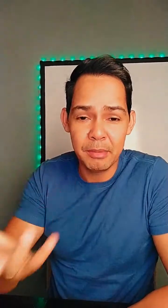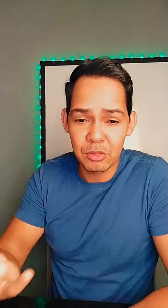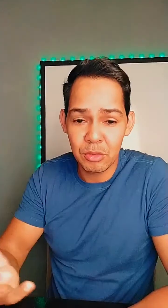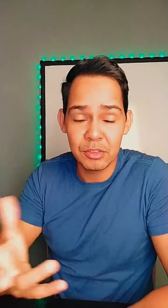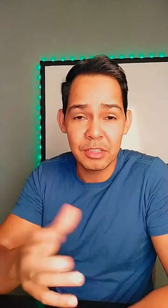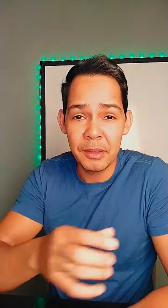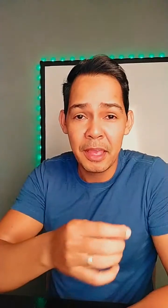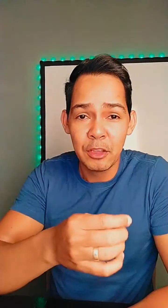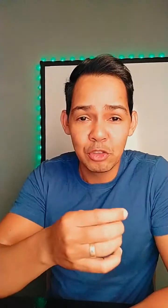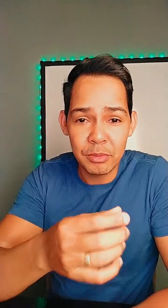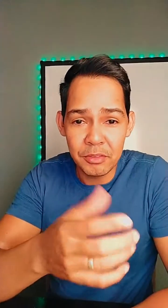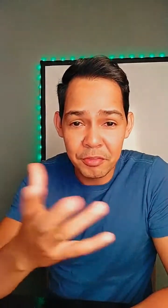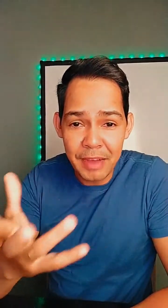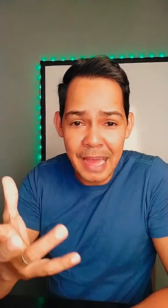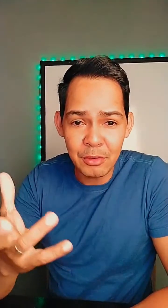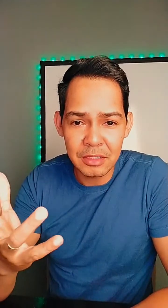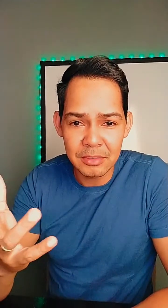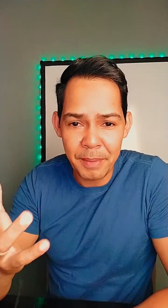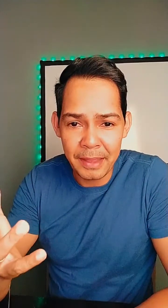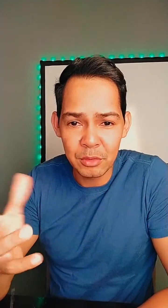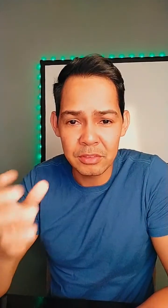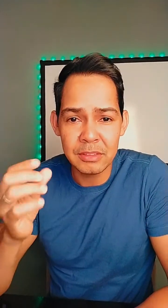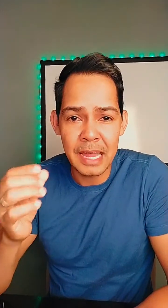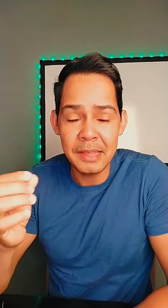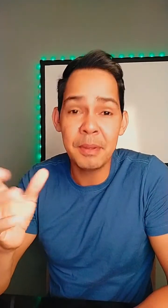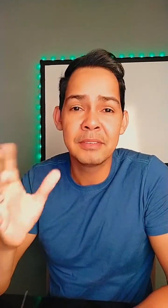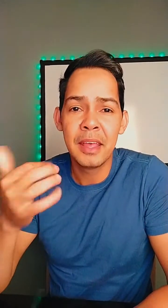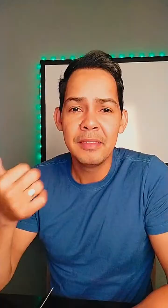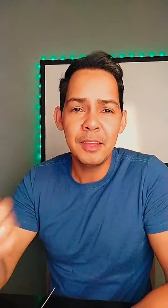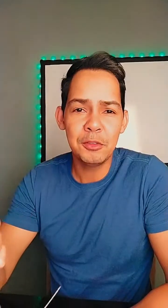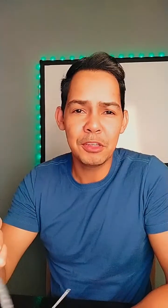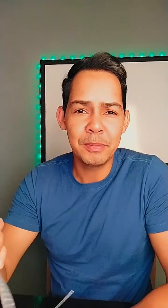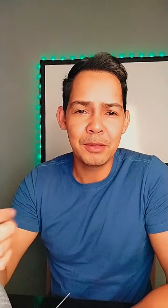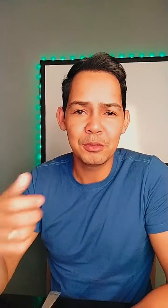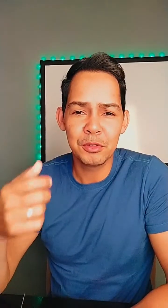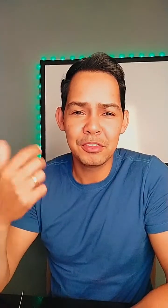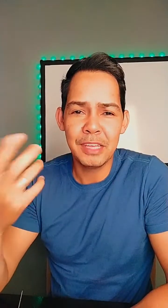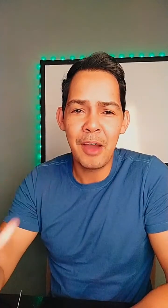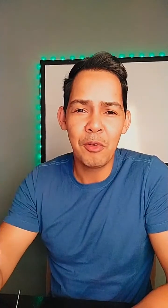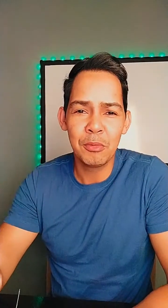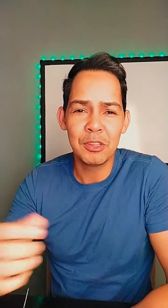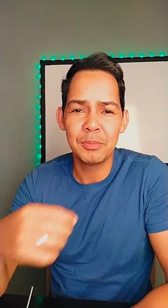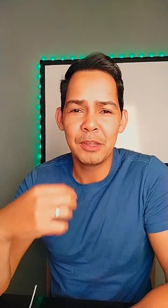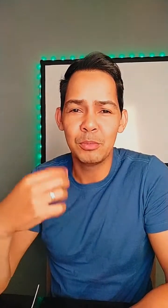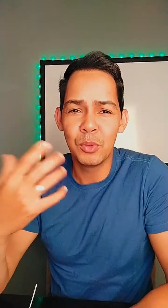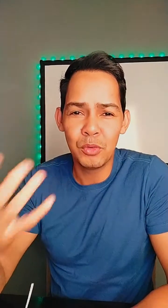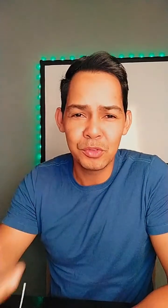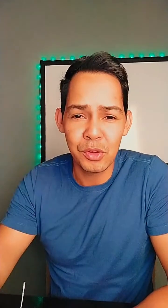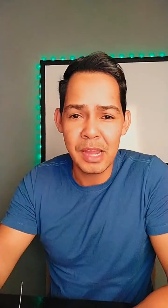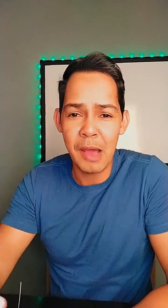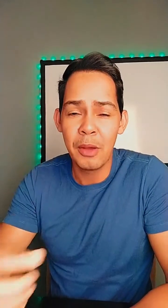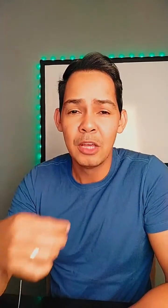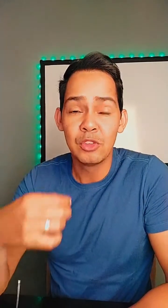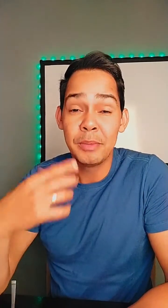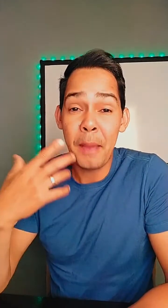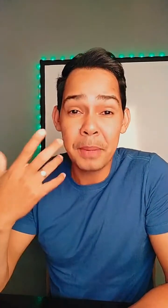com você, sobre vários aspectos da Libras, tanto no aspecto social como no aspecto profissional, sobre